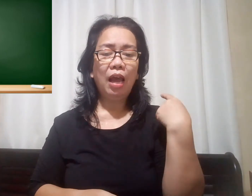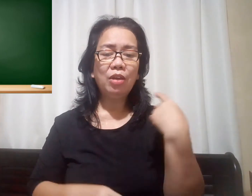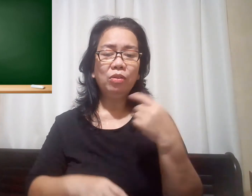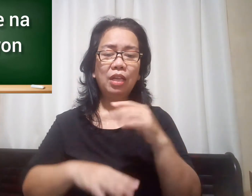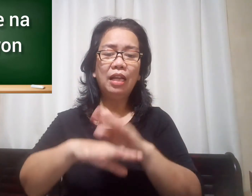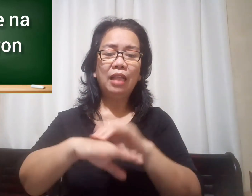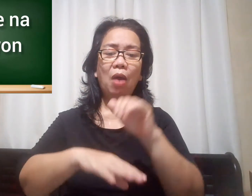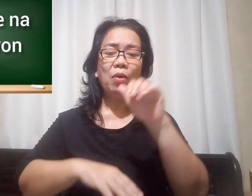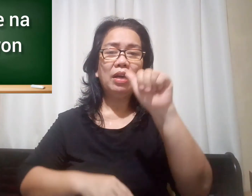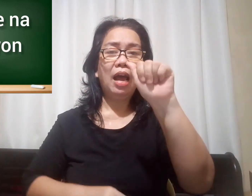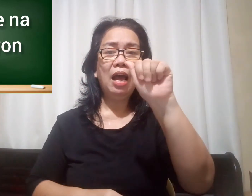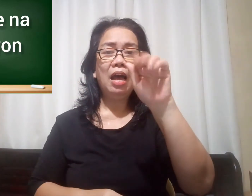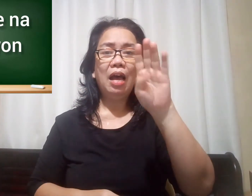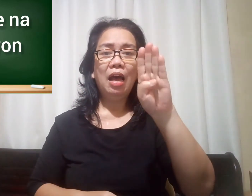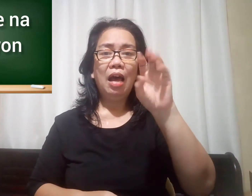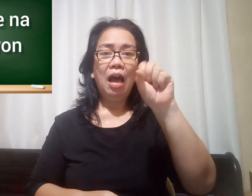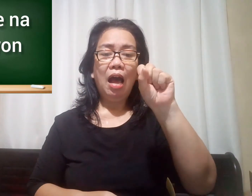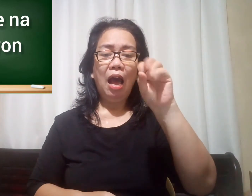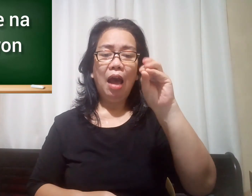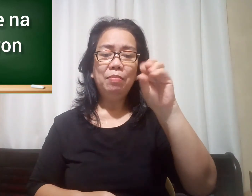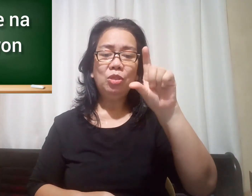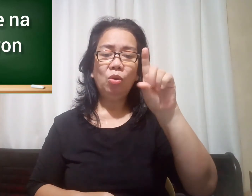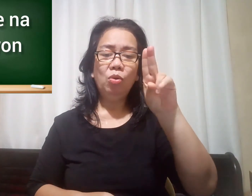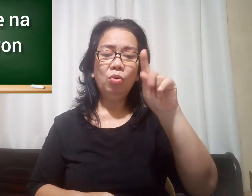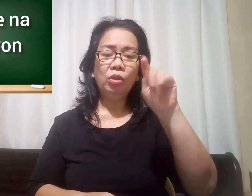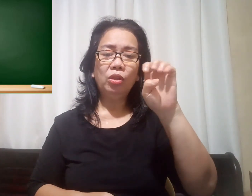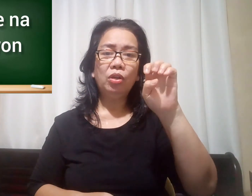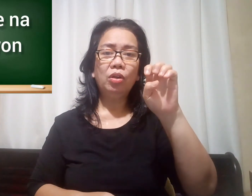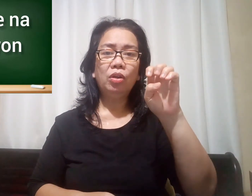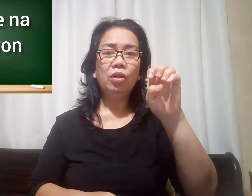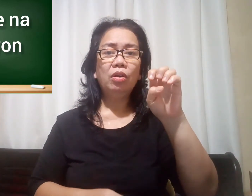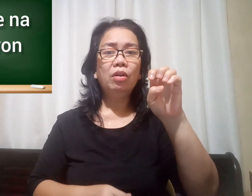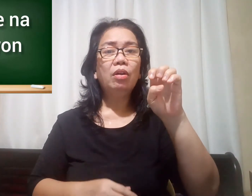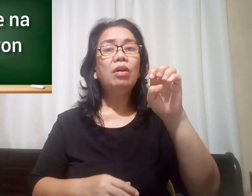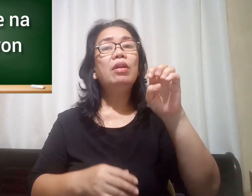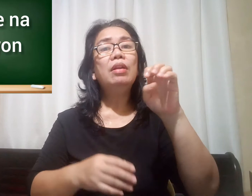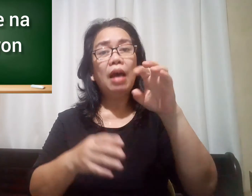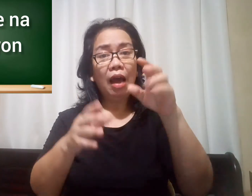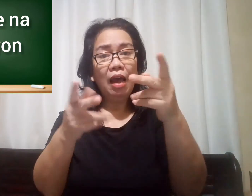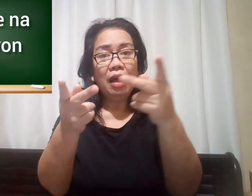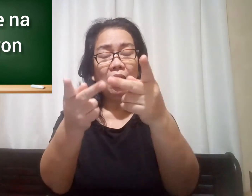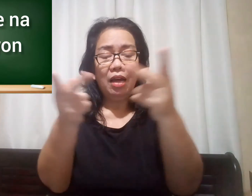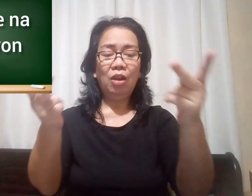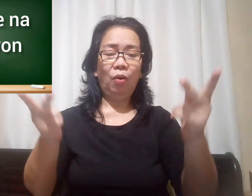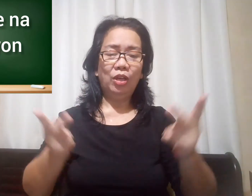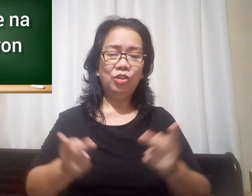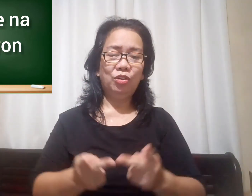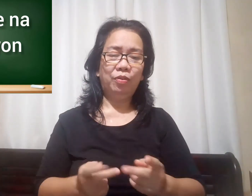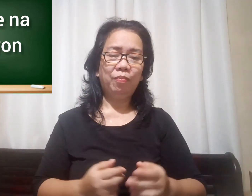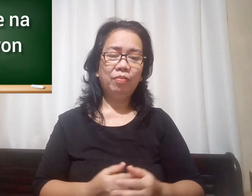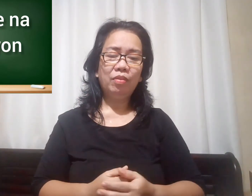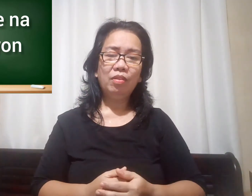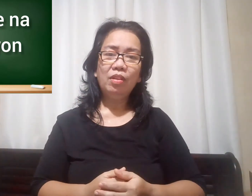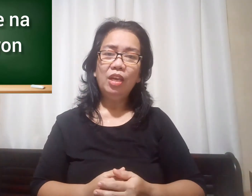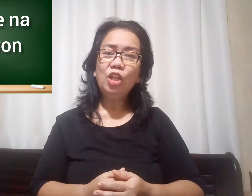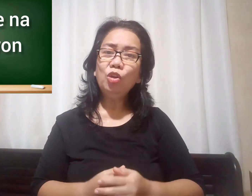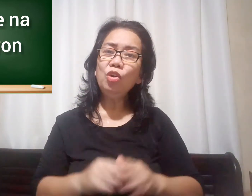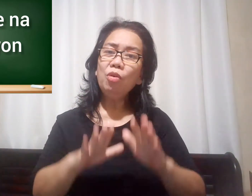tayong tinatawag na absolute na lokasyon. Ito yung